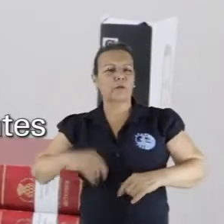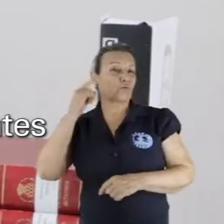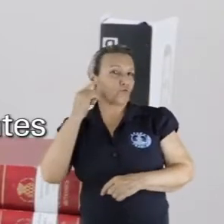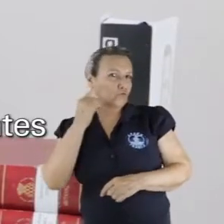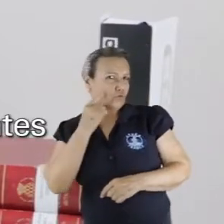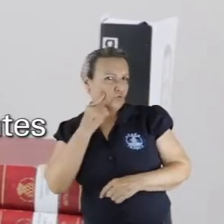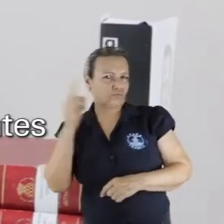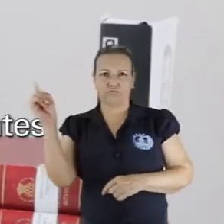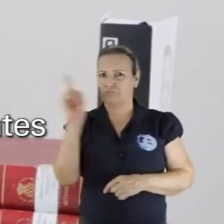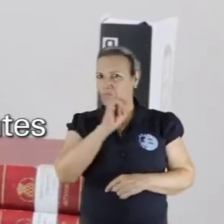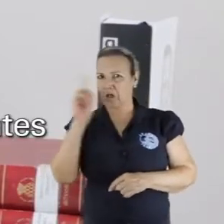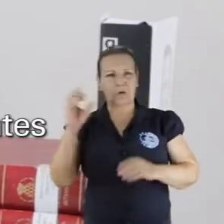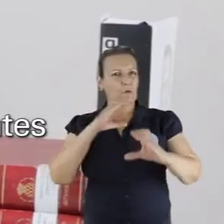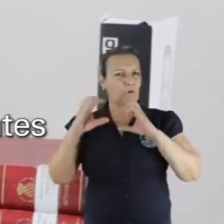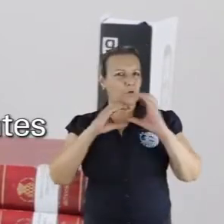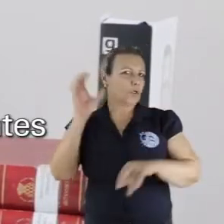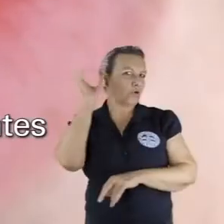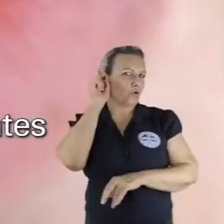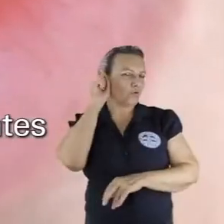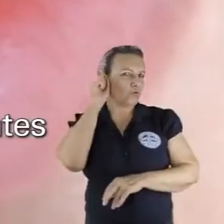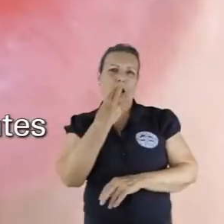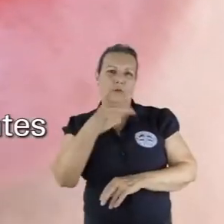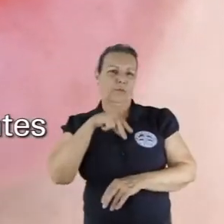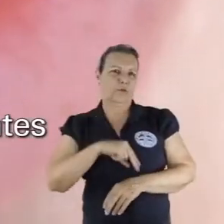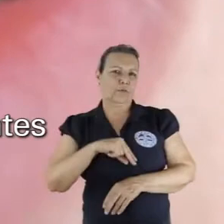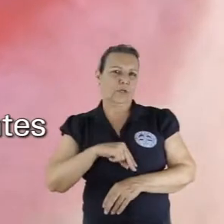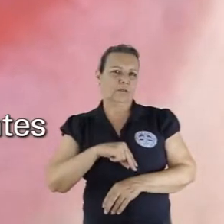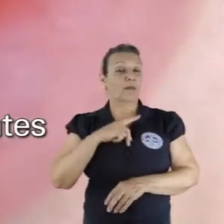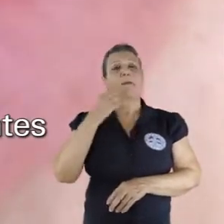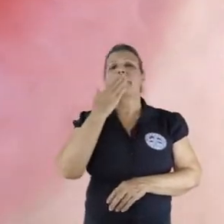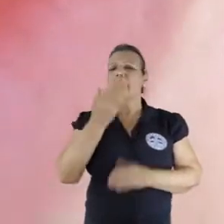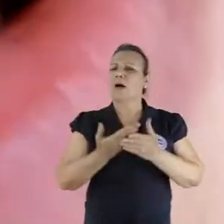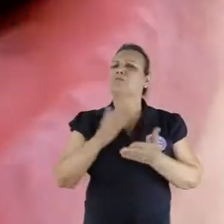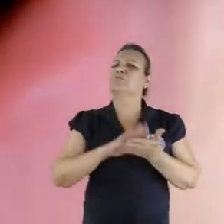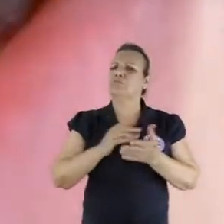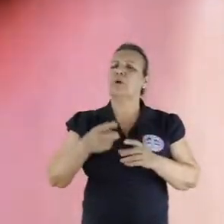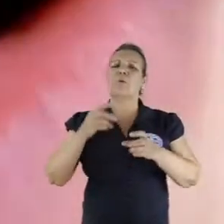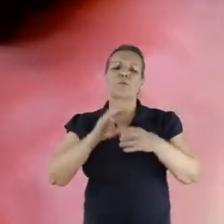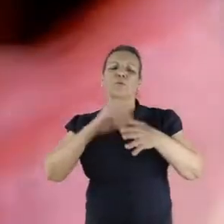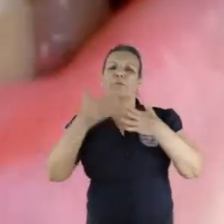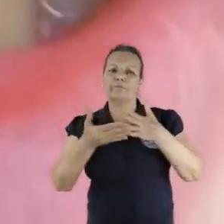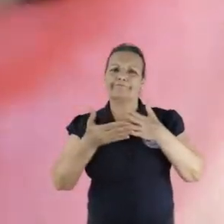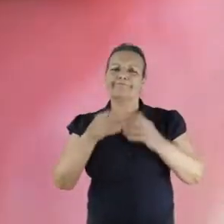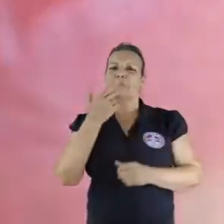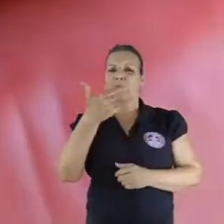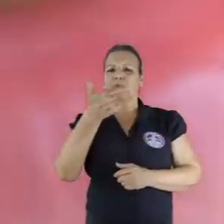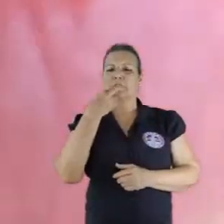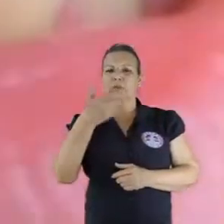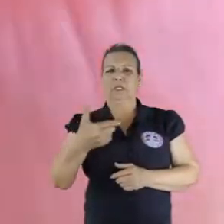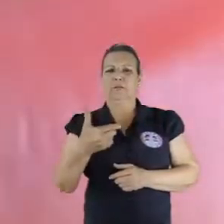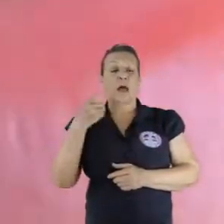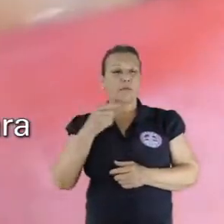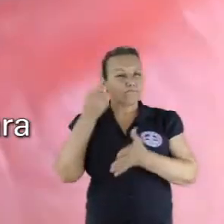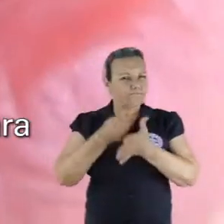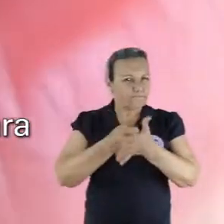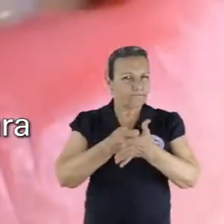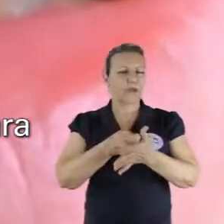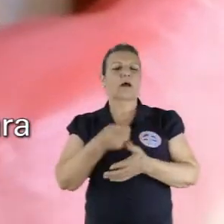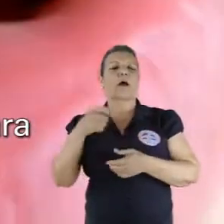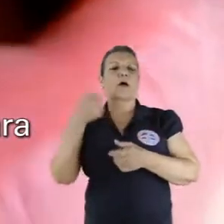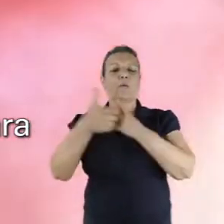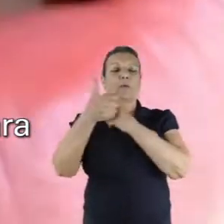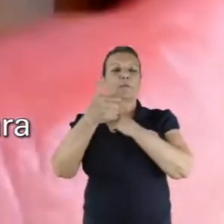marginalizar-se. Surdos não se comunicam com ouvintes por meio da língua portuguesa e exigem das pessoas o domínio de uma segunda língua.